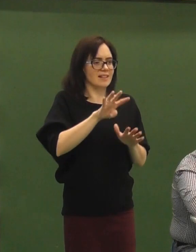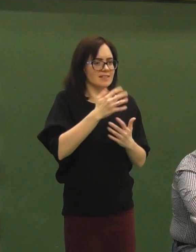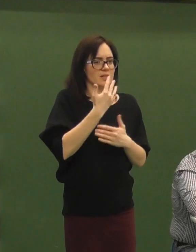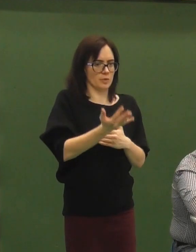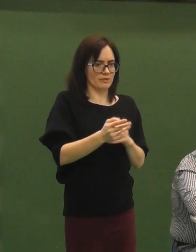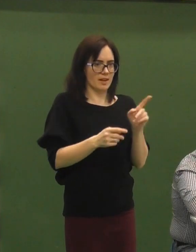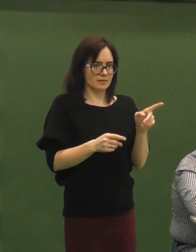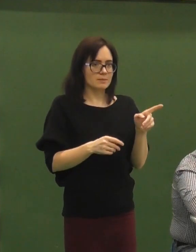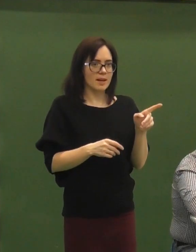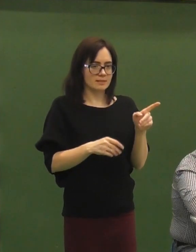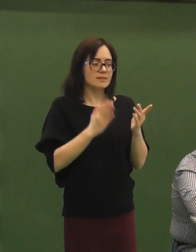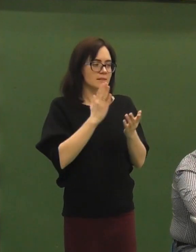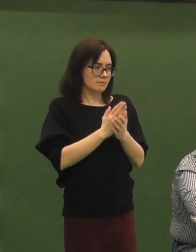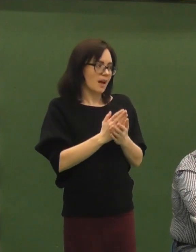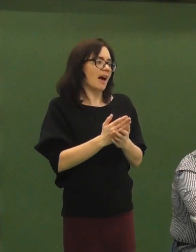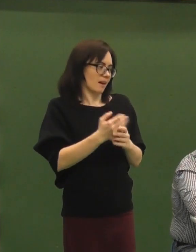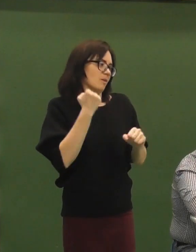már mentünk dolgozni.